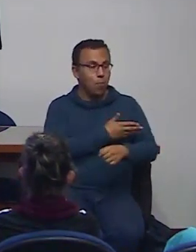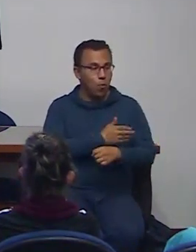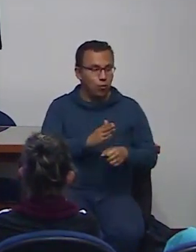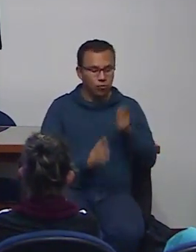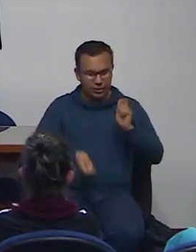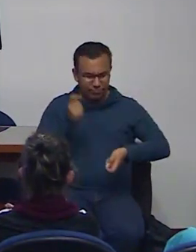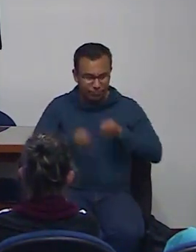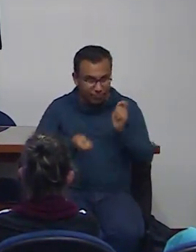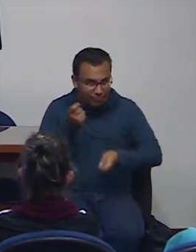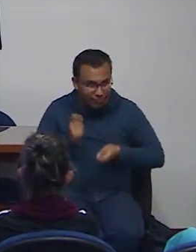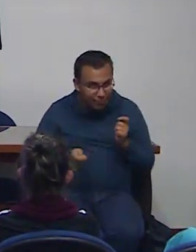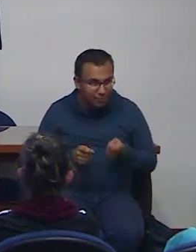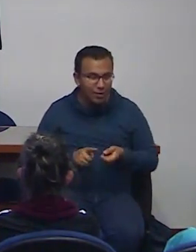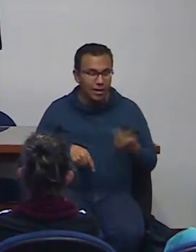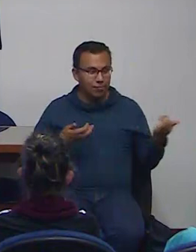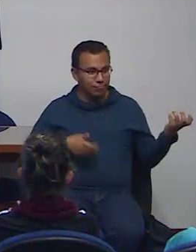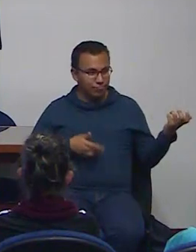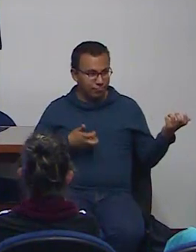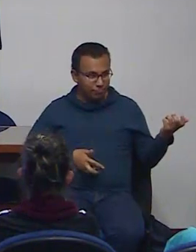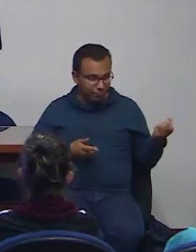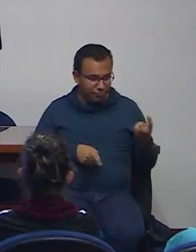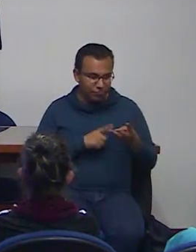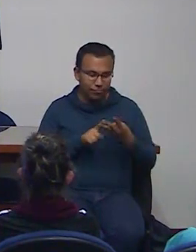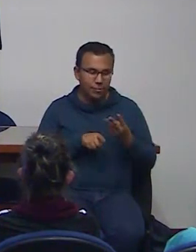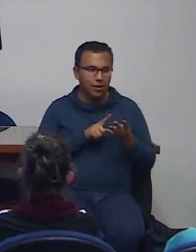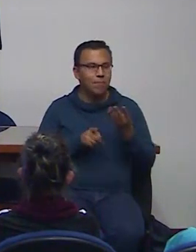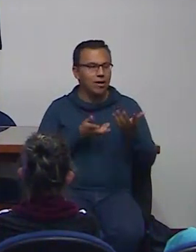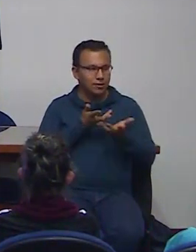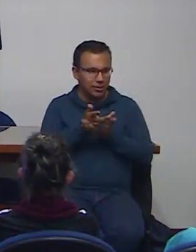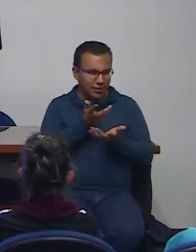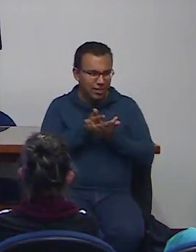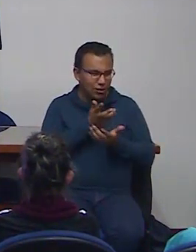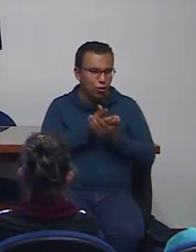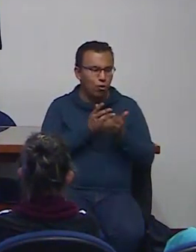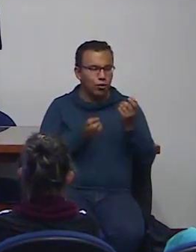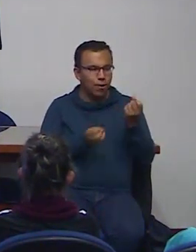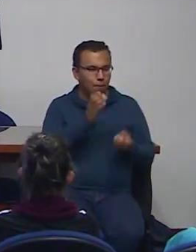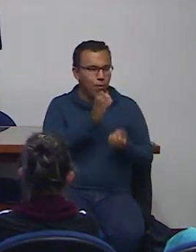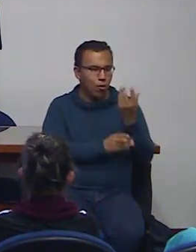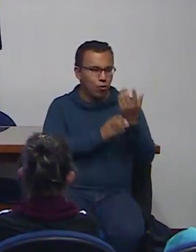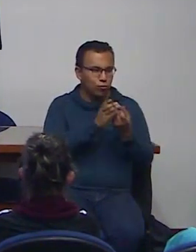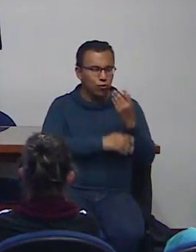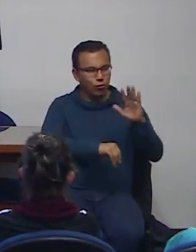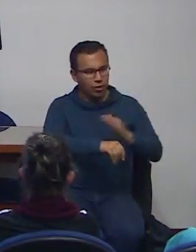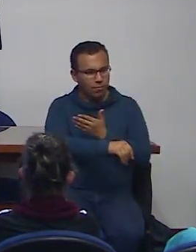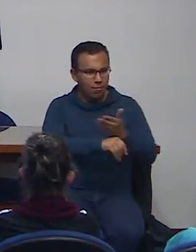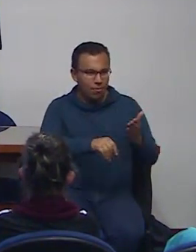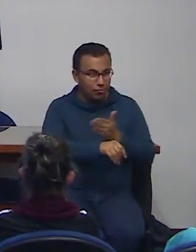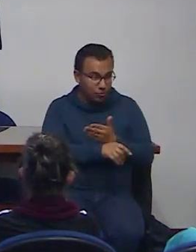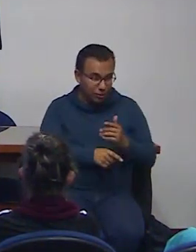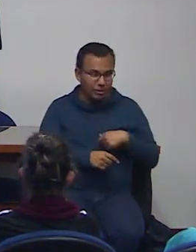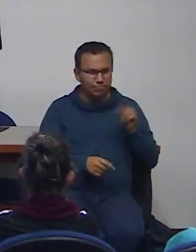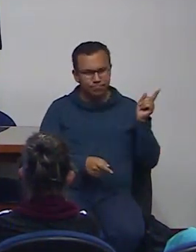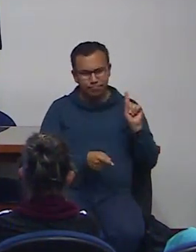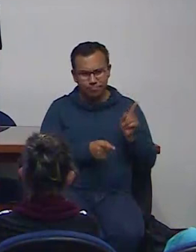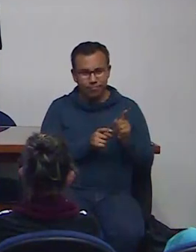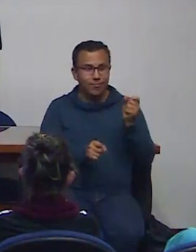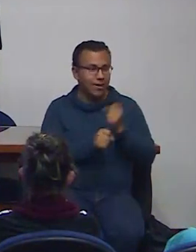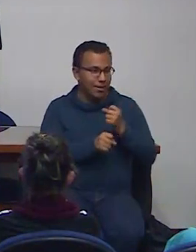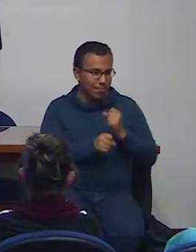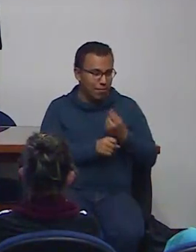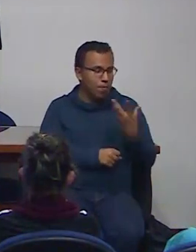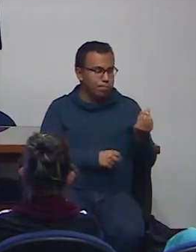baterista eh adicionalmente es asesor en producción musical para bandas y proyectos musicales ha trabajado con